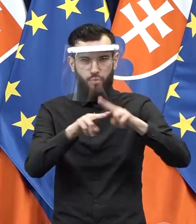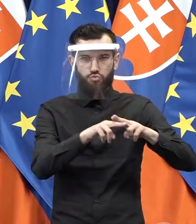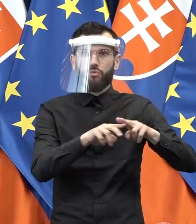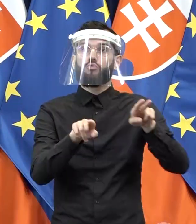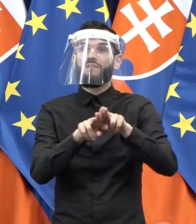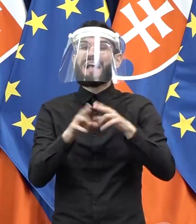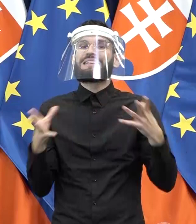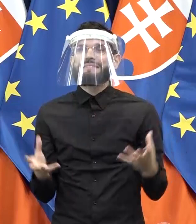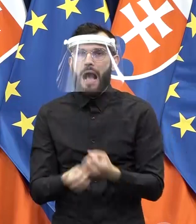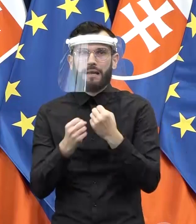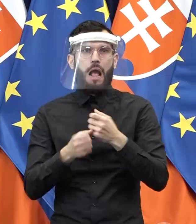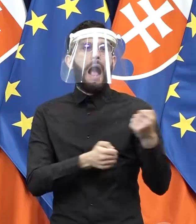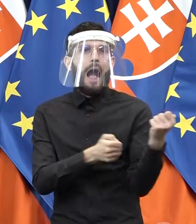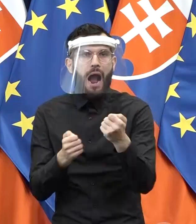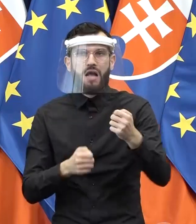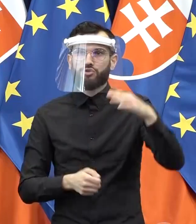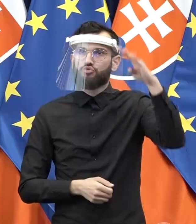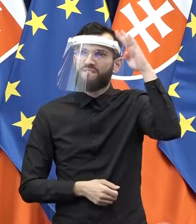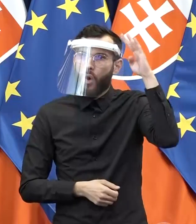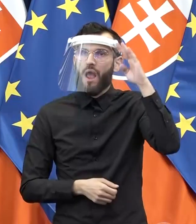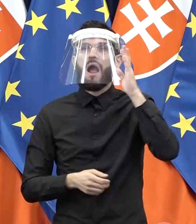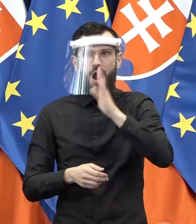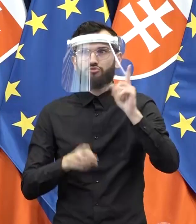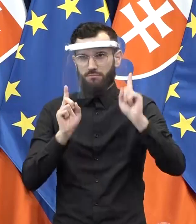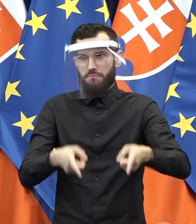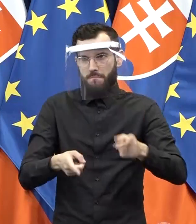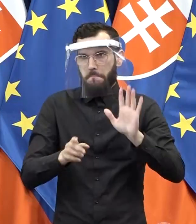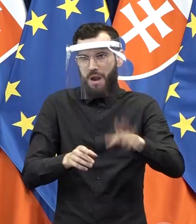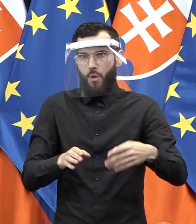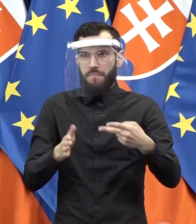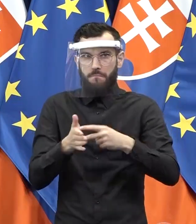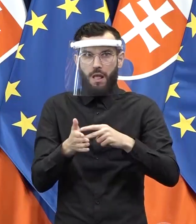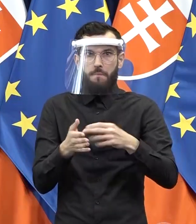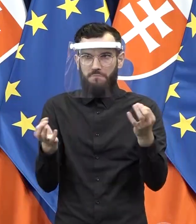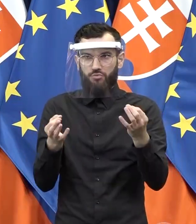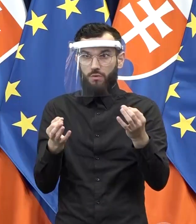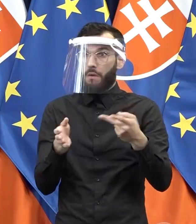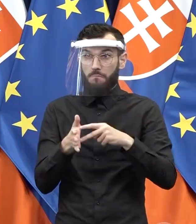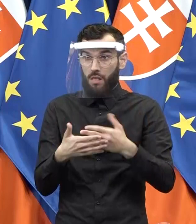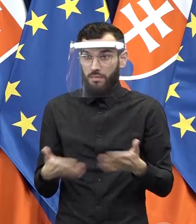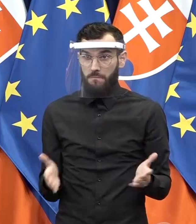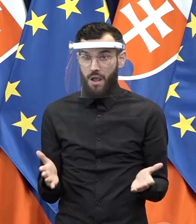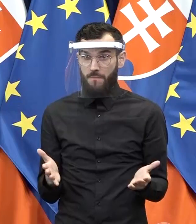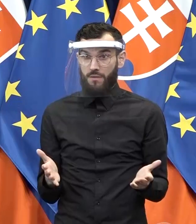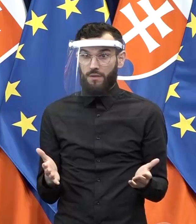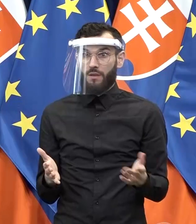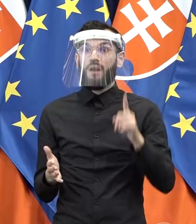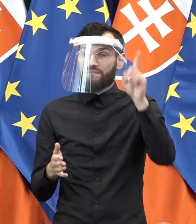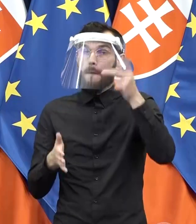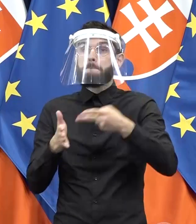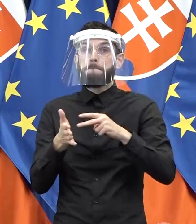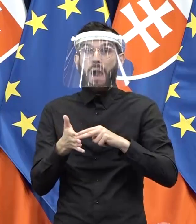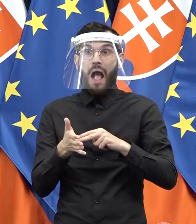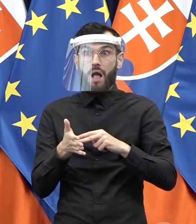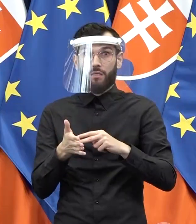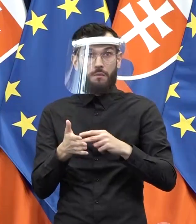záchrannárov, aj pre hasičov, aj pre vojakov, aj pre všetkých ostatných, lebo vypracované nič nie je. A bez plánu ísť do boja, to je dopredu